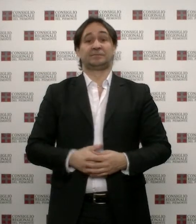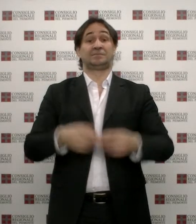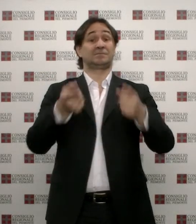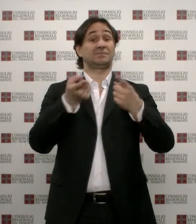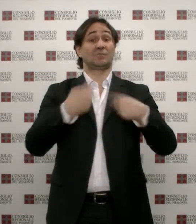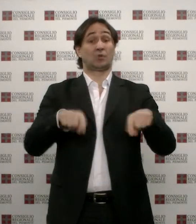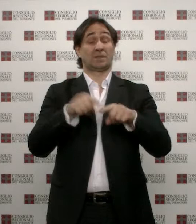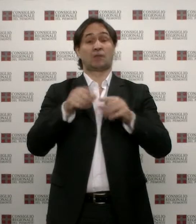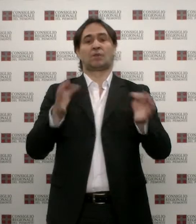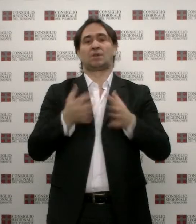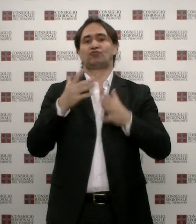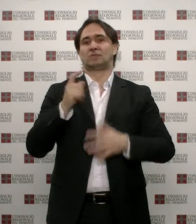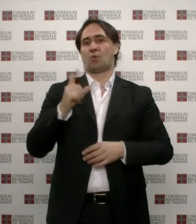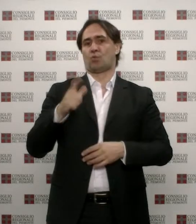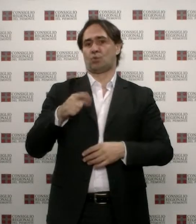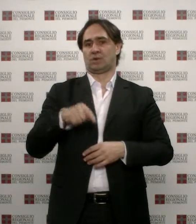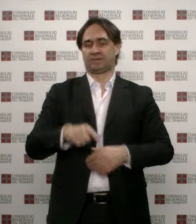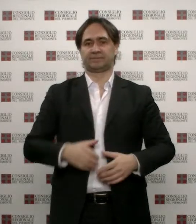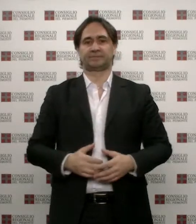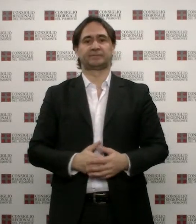Comitato Emergenza Cultura.